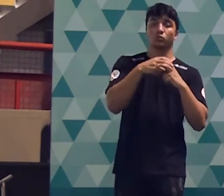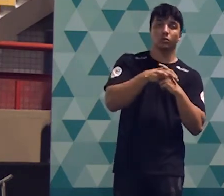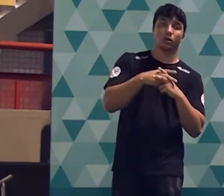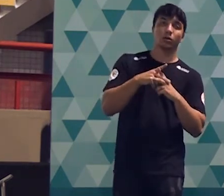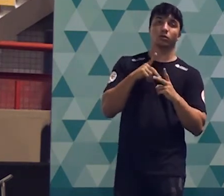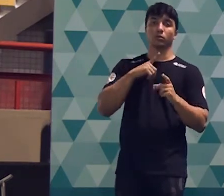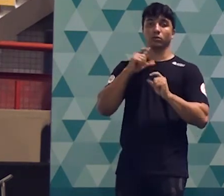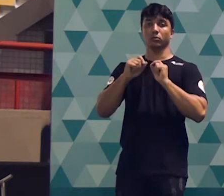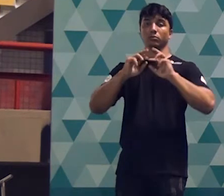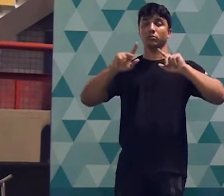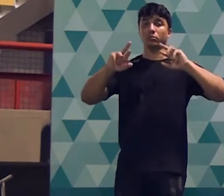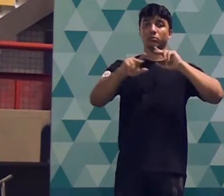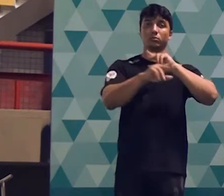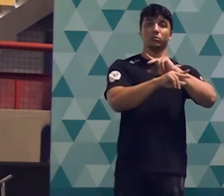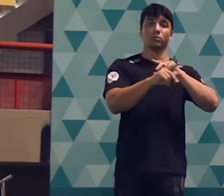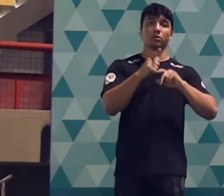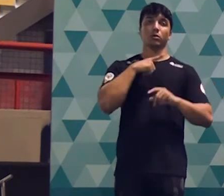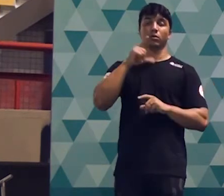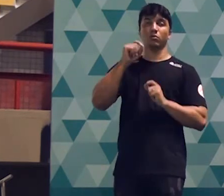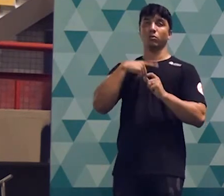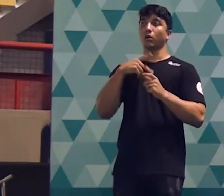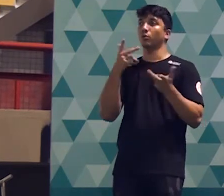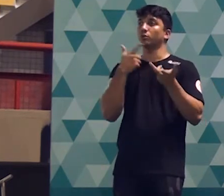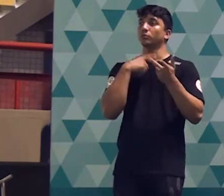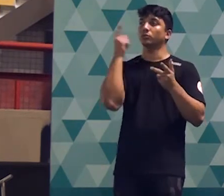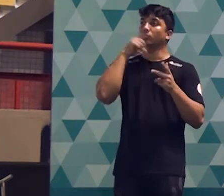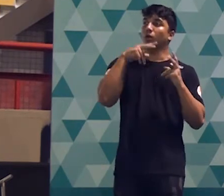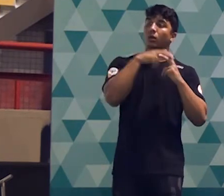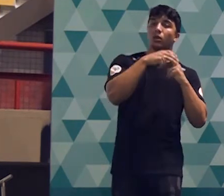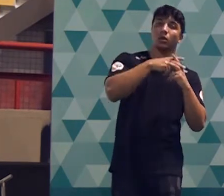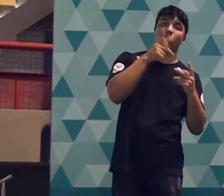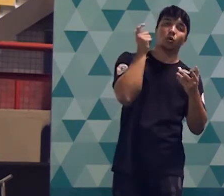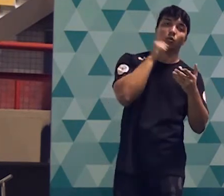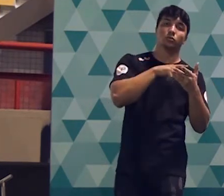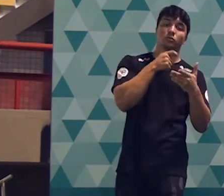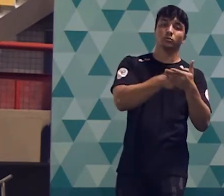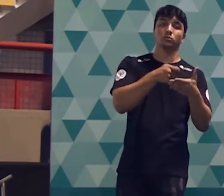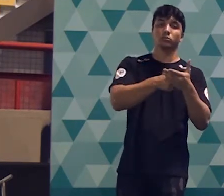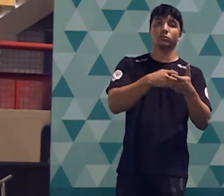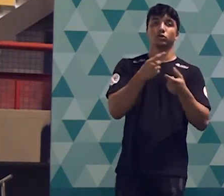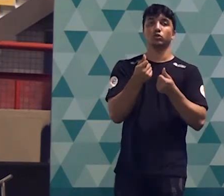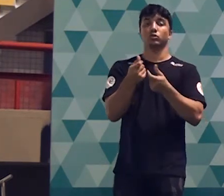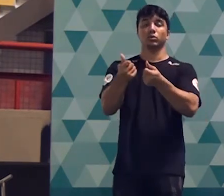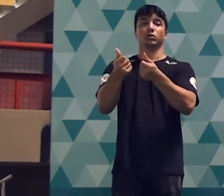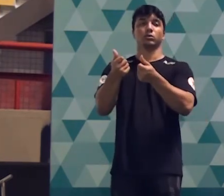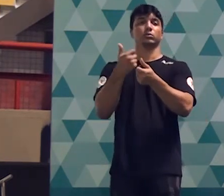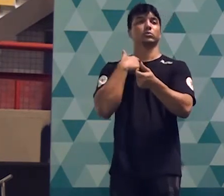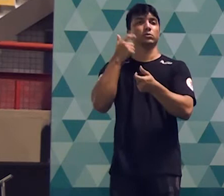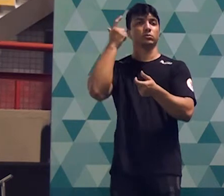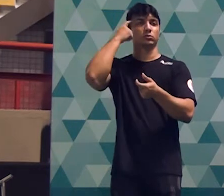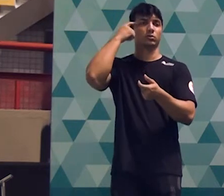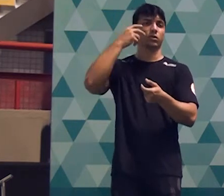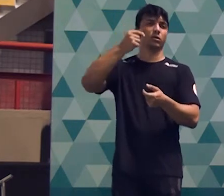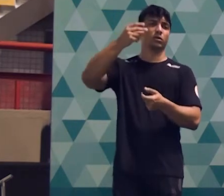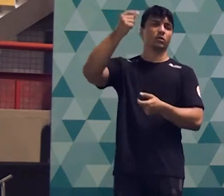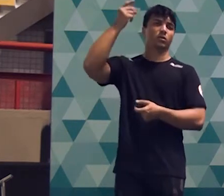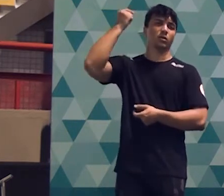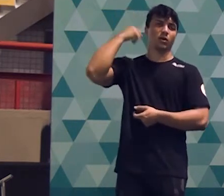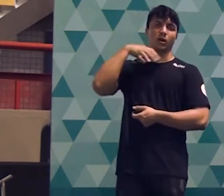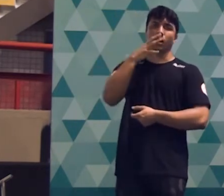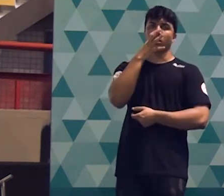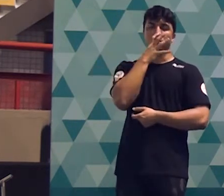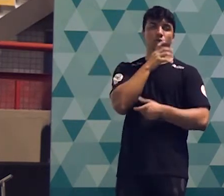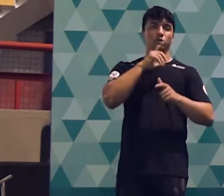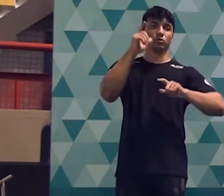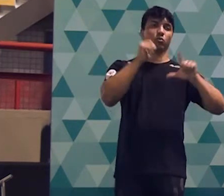mais exercício, vem a luta. Hoje a gente luta para ganhar dinheiro, a gente vê os outros lutando. Desde quanto tempo que as pessoas assistem a